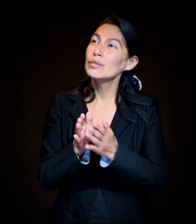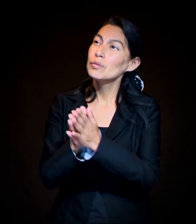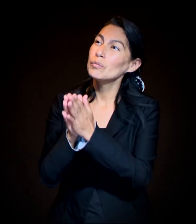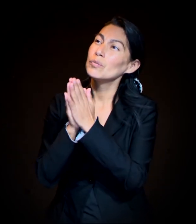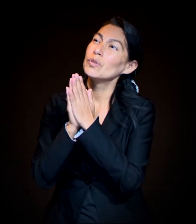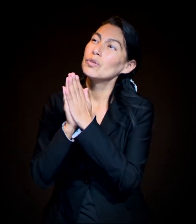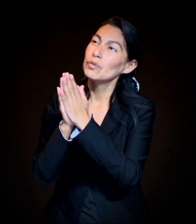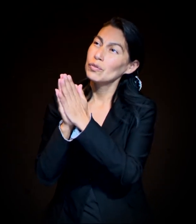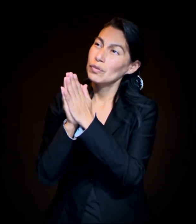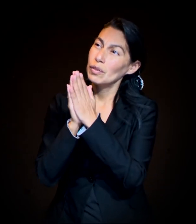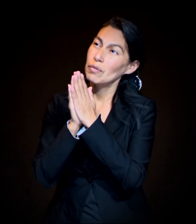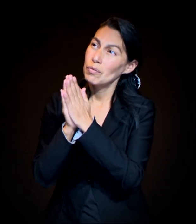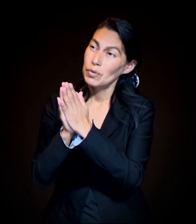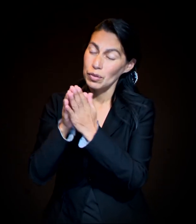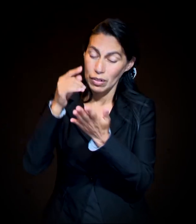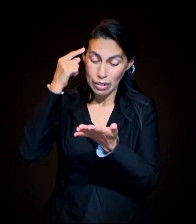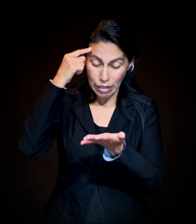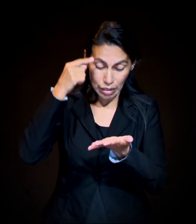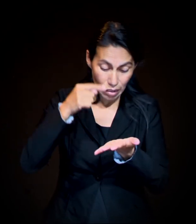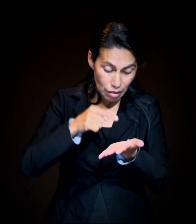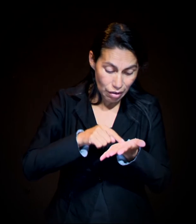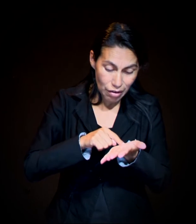ayúdame a creer